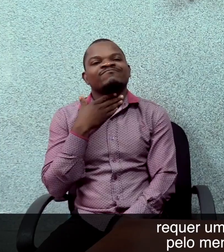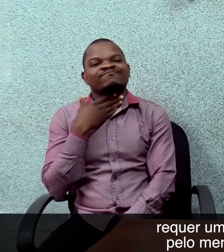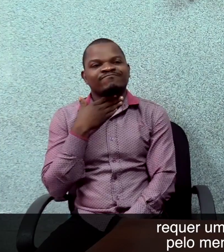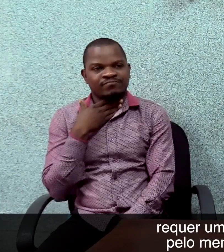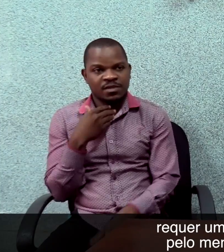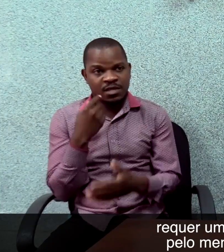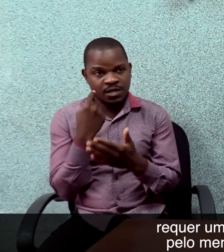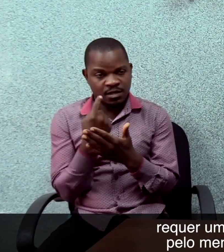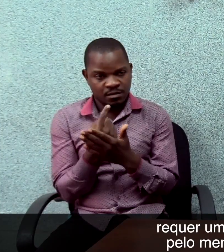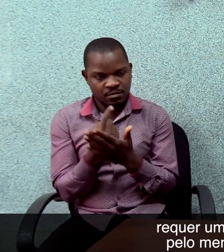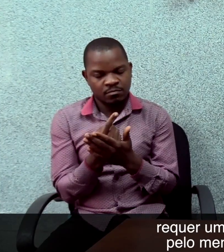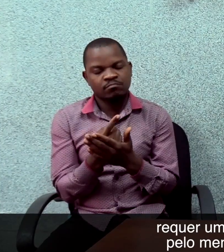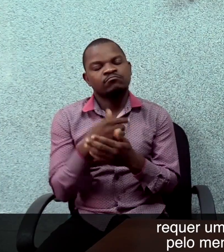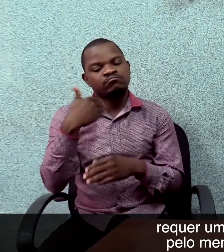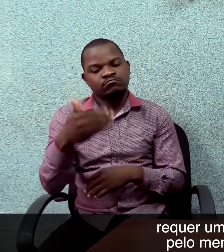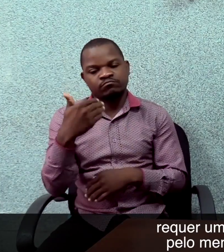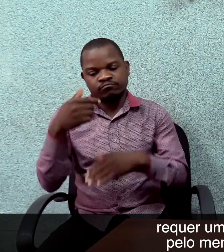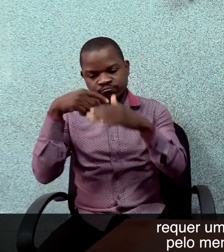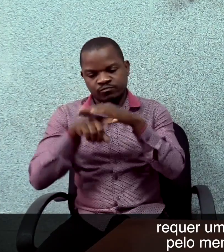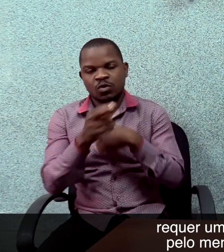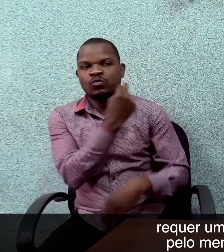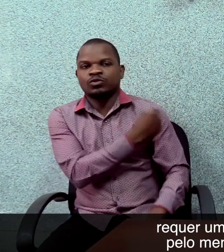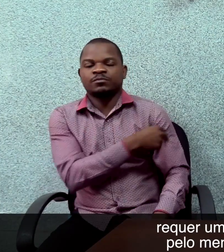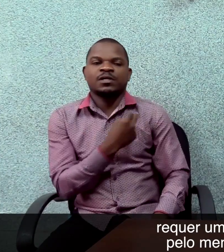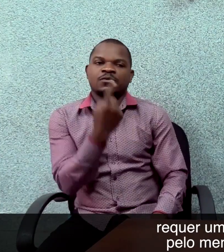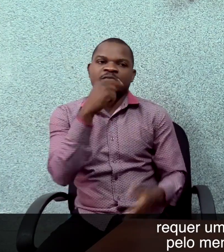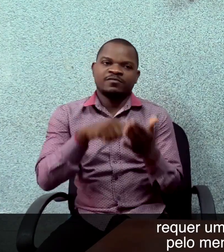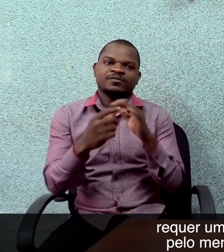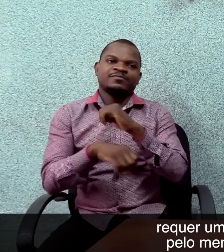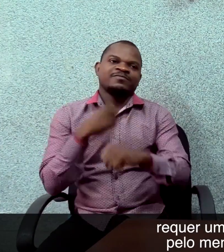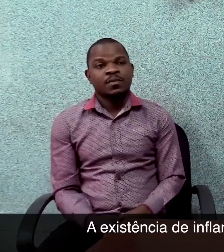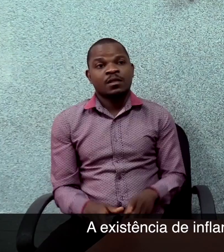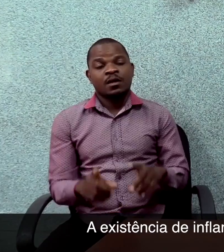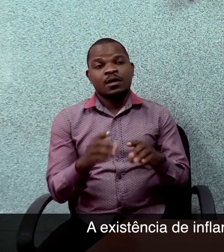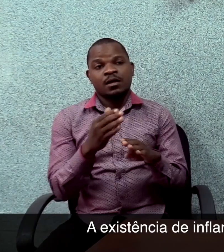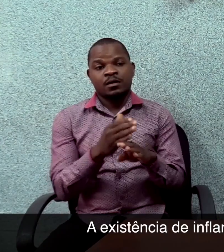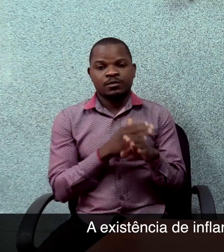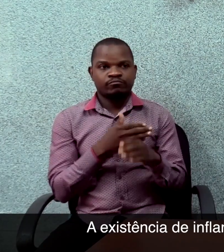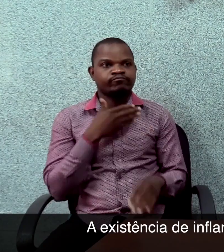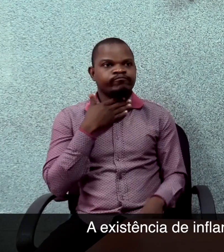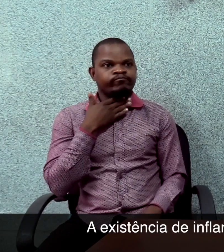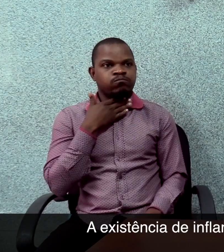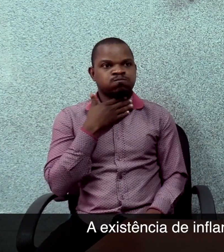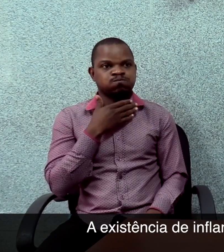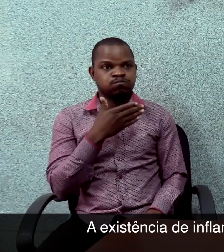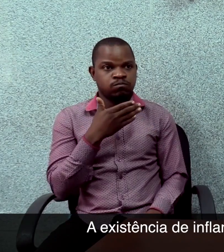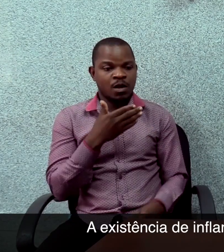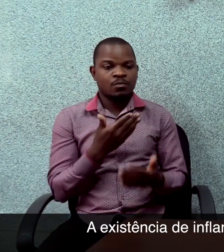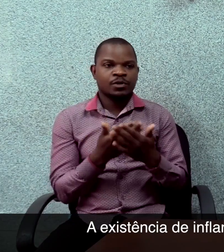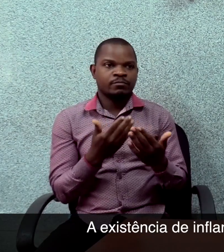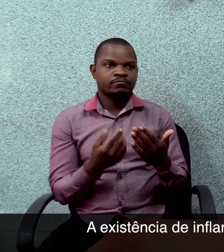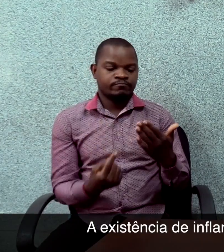trabalho requer uma consulta do otorrino pelo menos uma vez por ano. Quando já surgem as